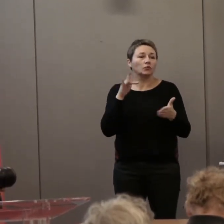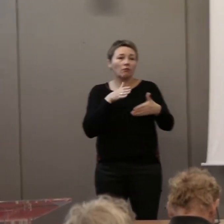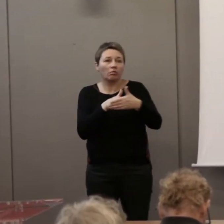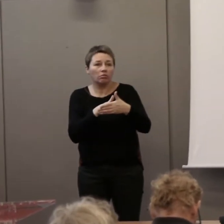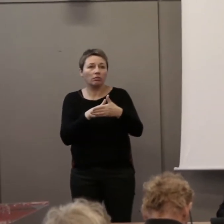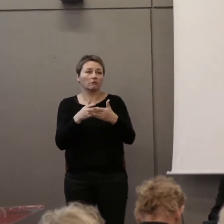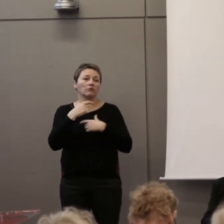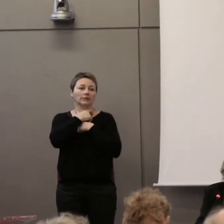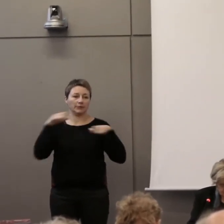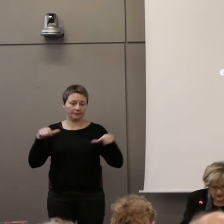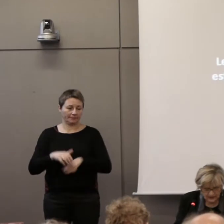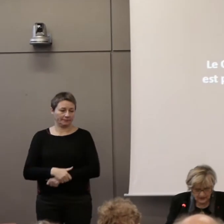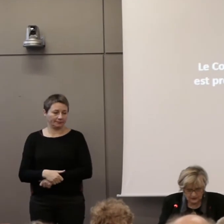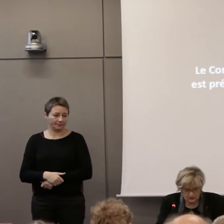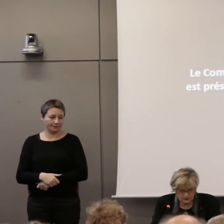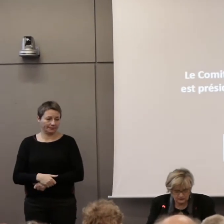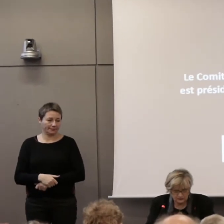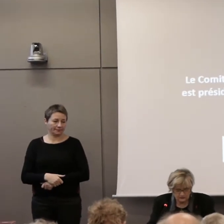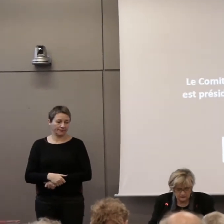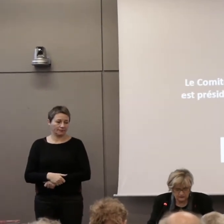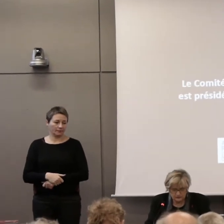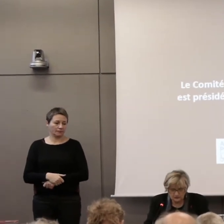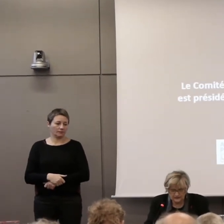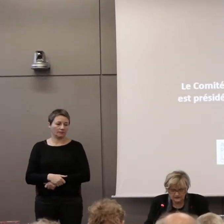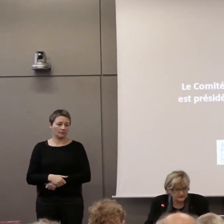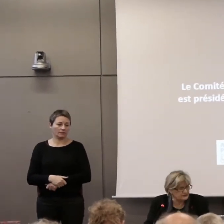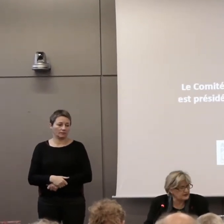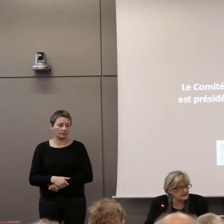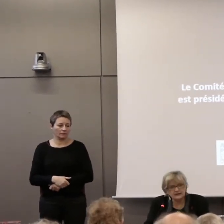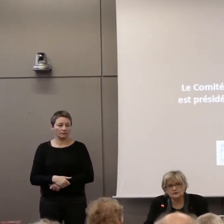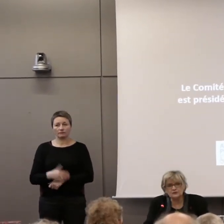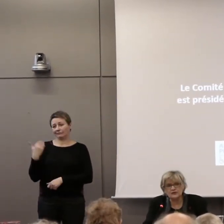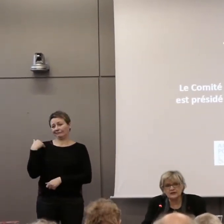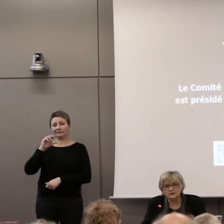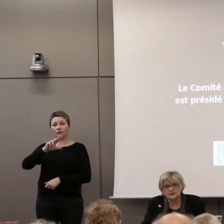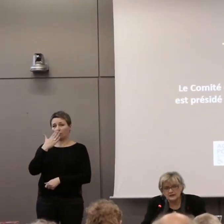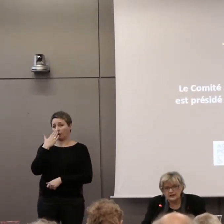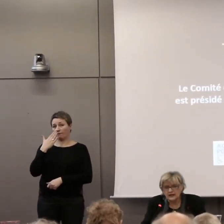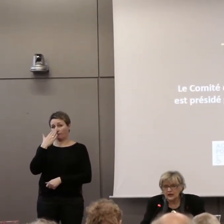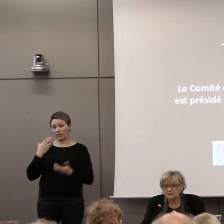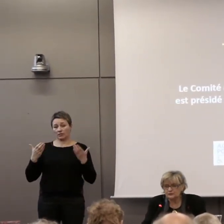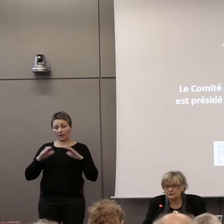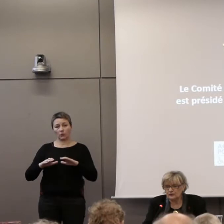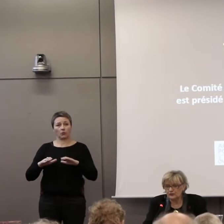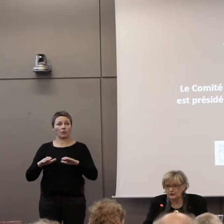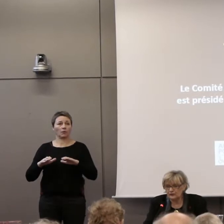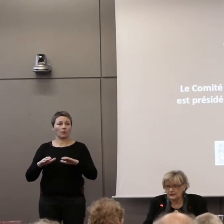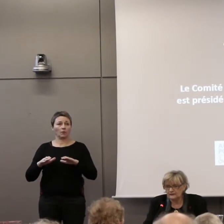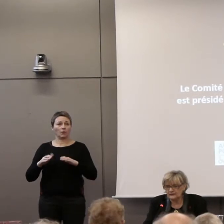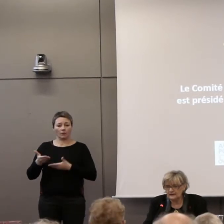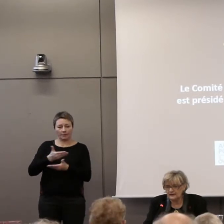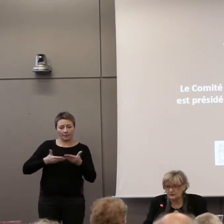'accessibilité. Alors, le 3 février dernier, nous nous sommes réunis pour